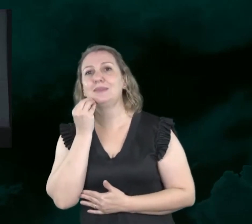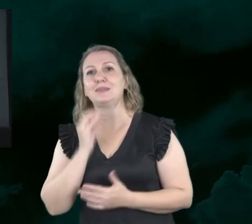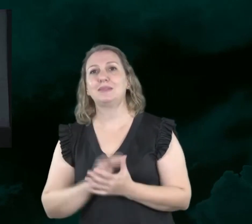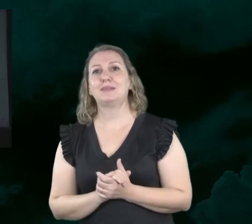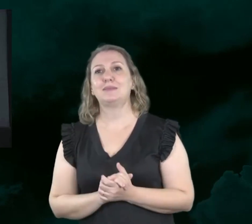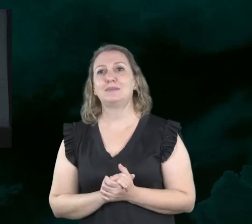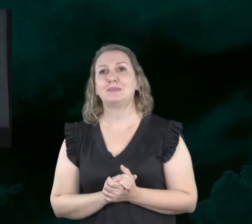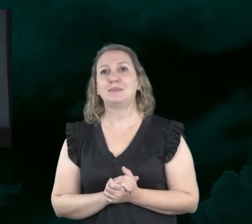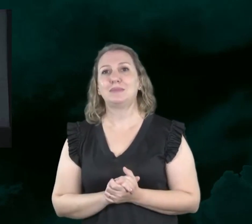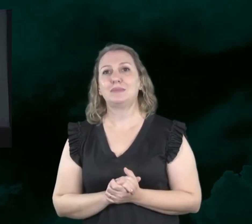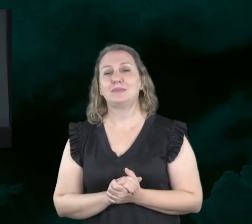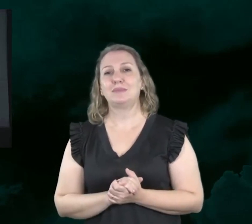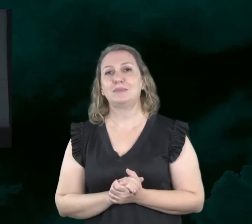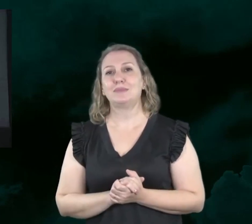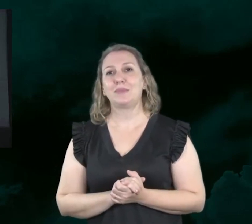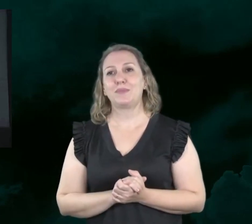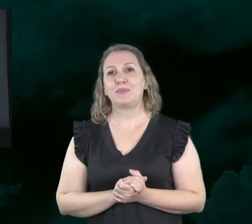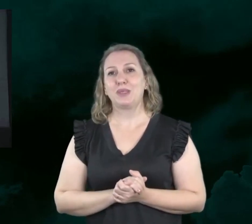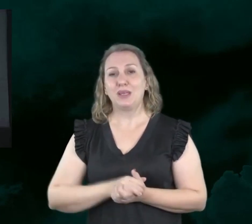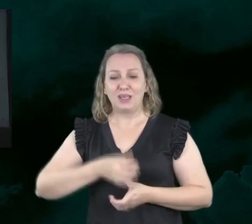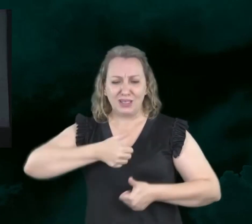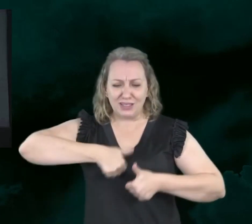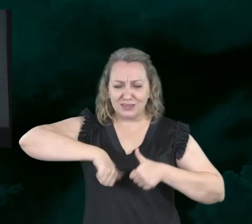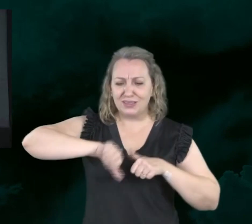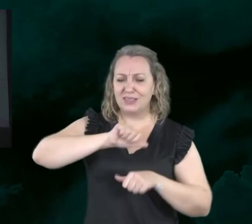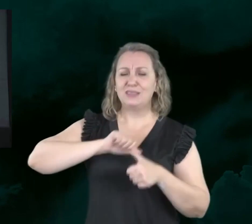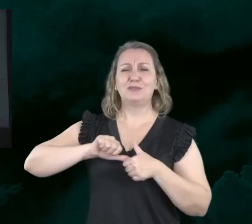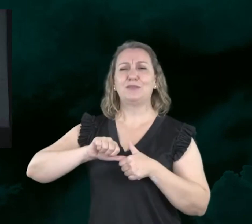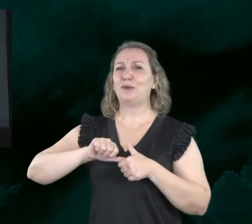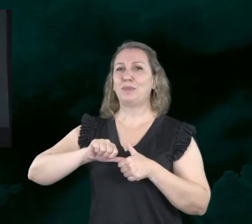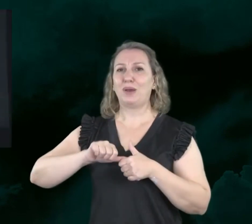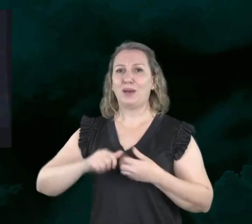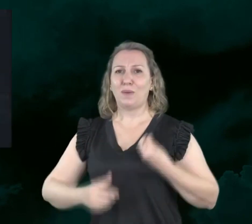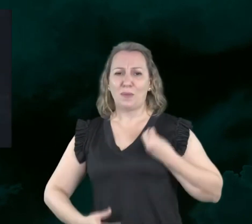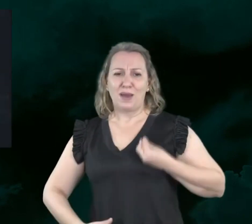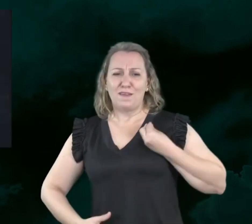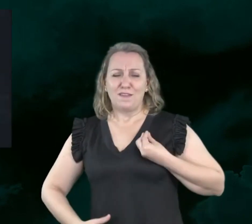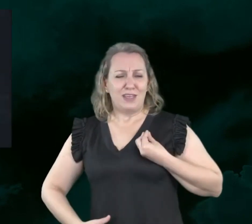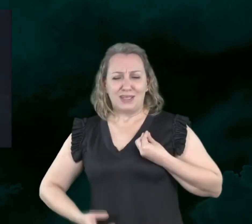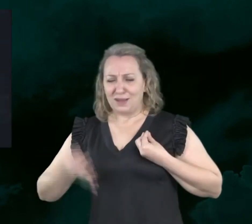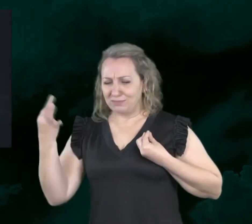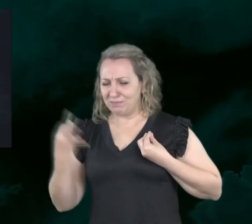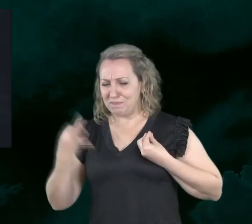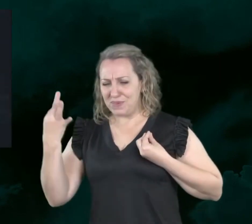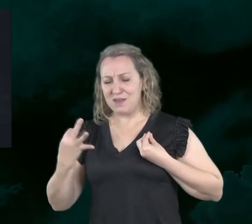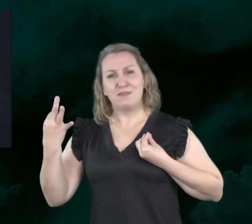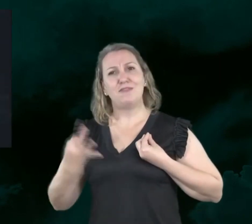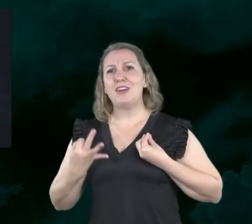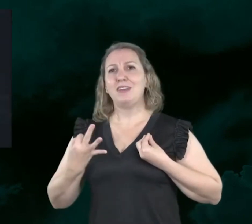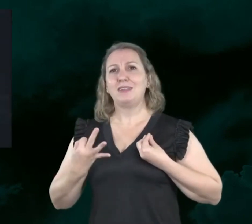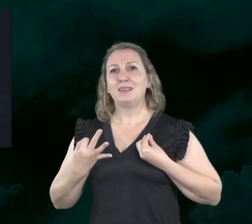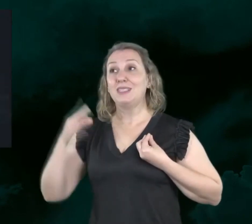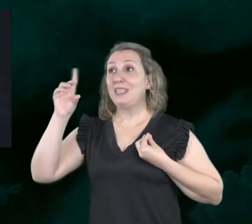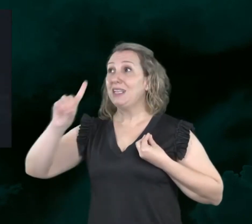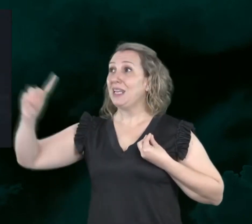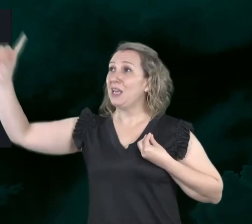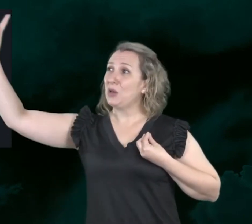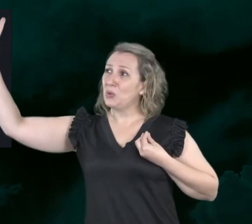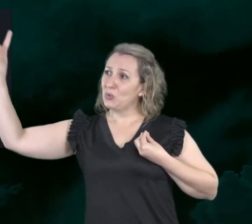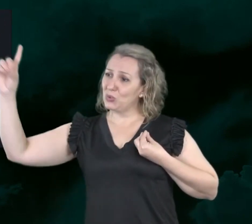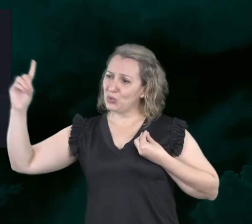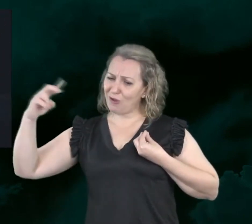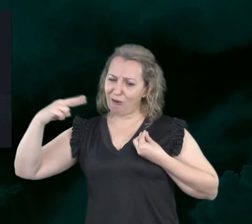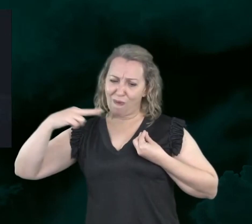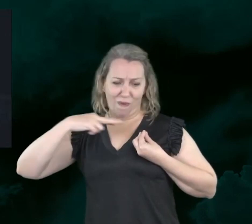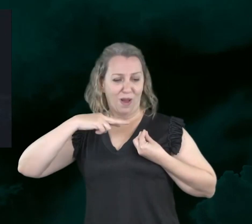caráter provado e gera aprovação. Deus quer aprovar você.